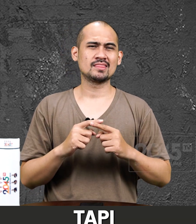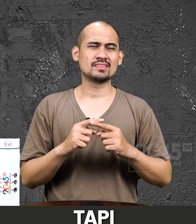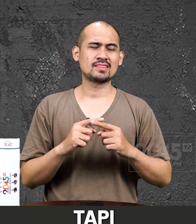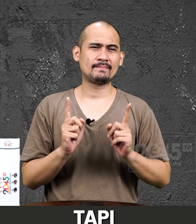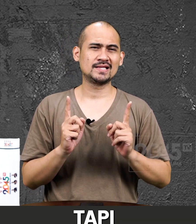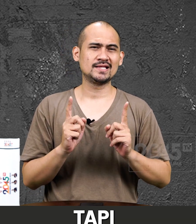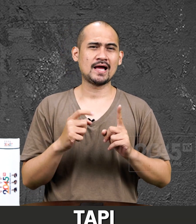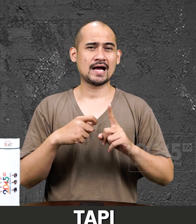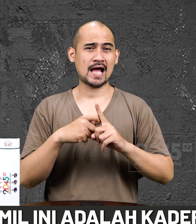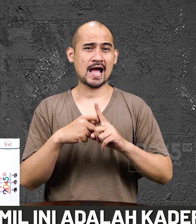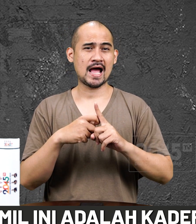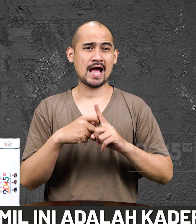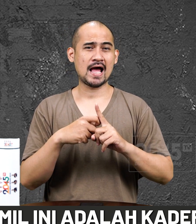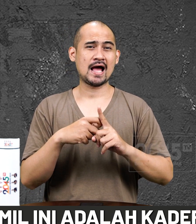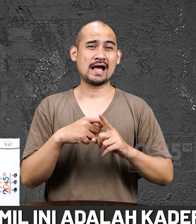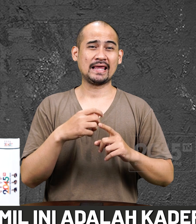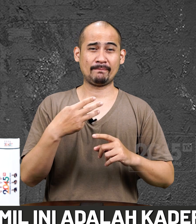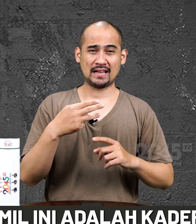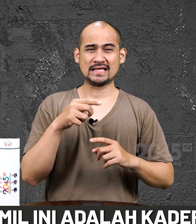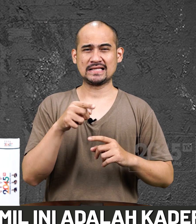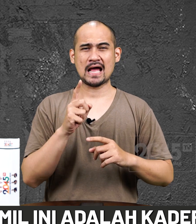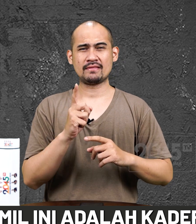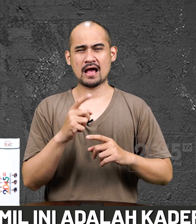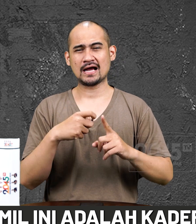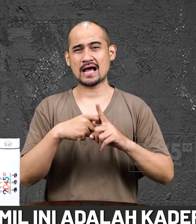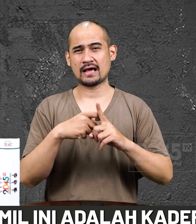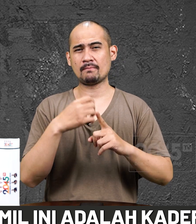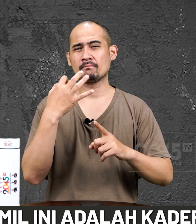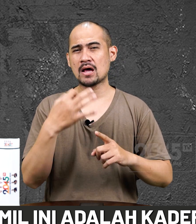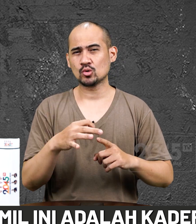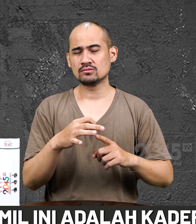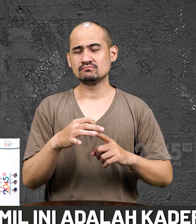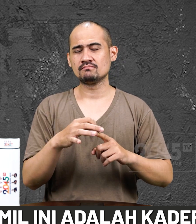Tapi, Kang Emil ini adalah kader baru di Partai Golkar.